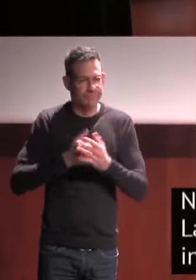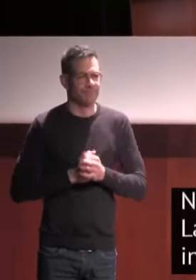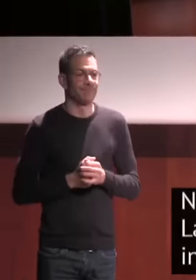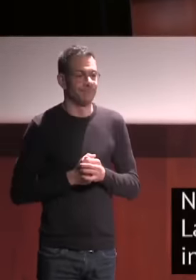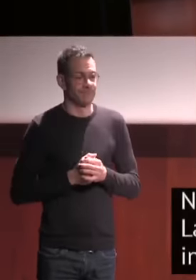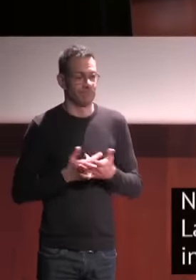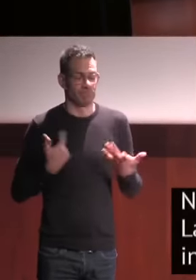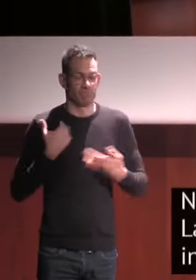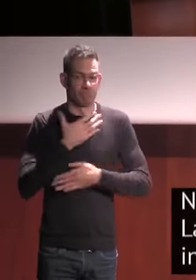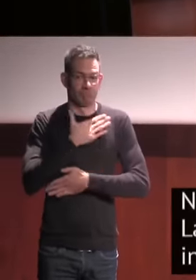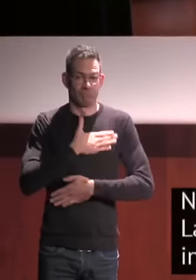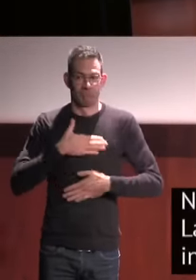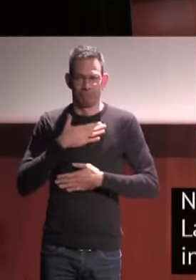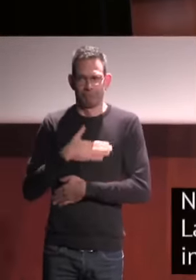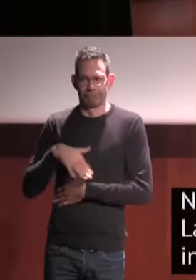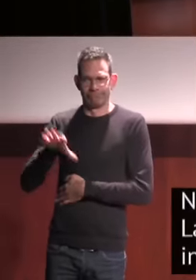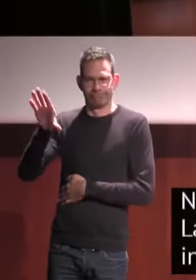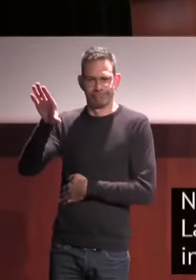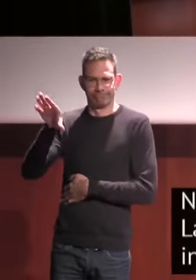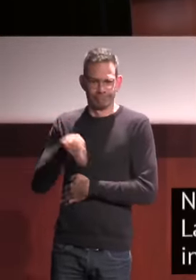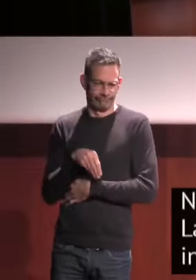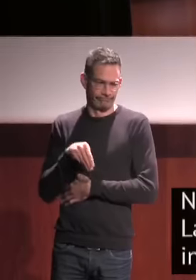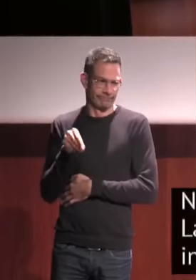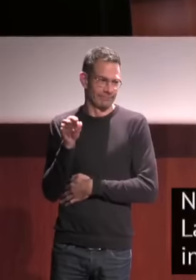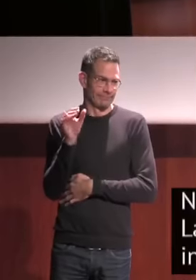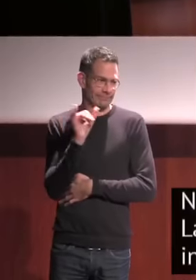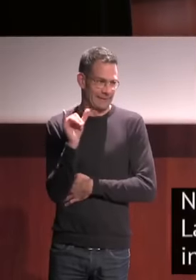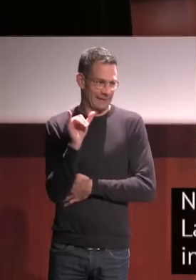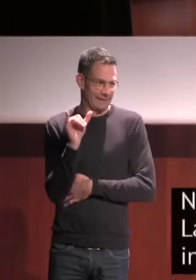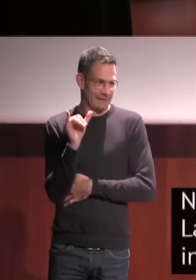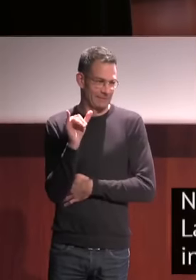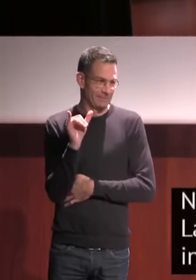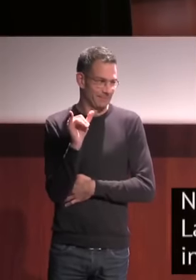nous avons le plaisir d'accueillir